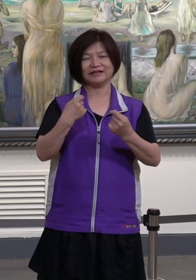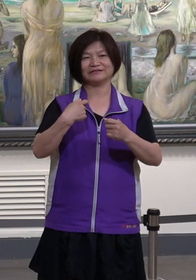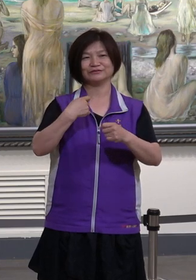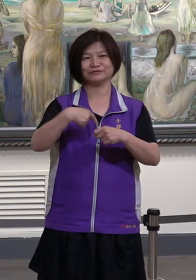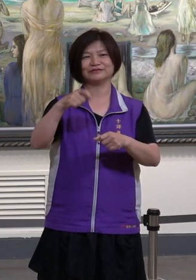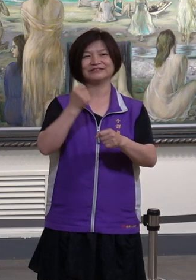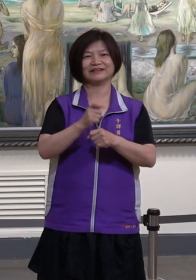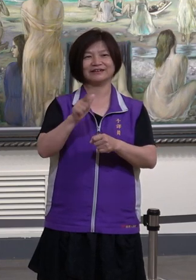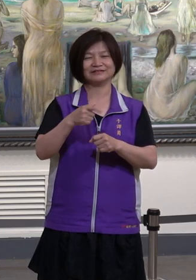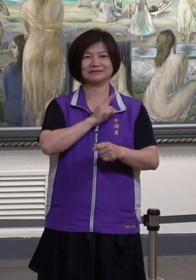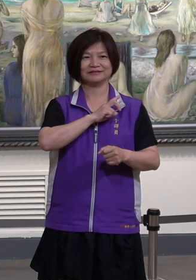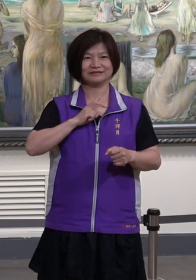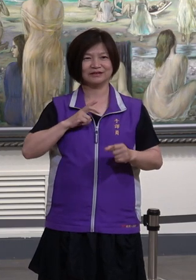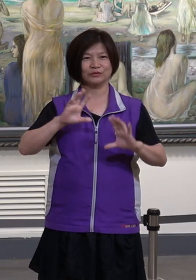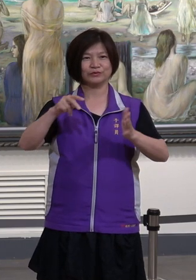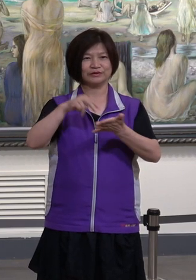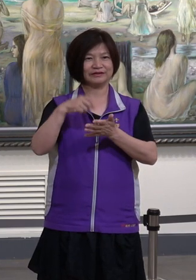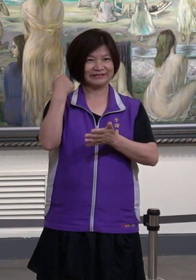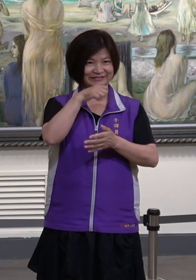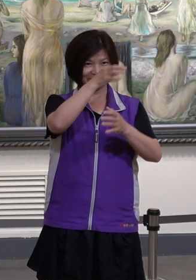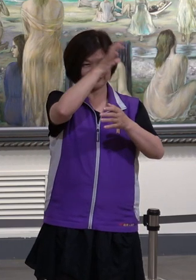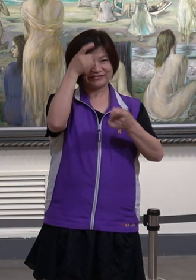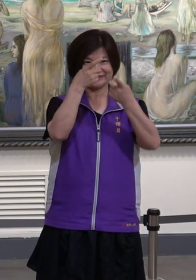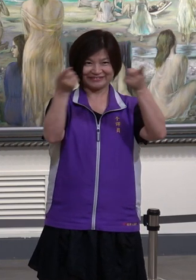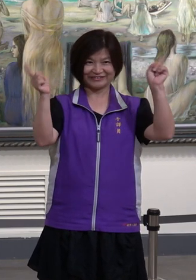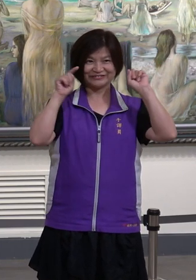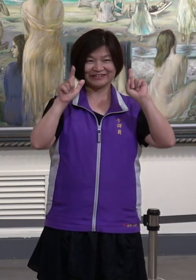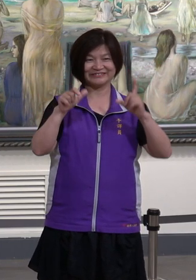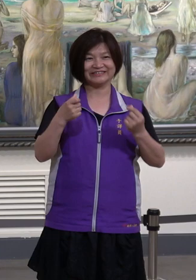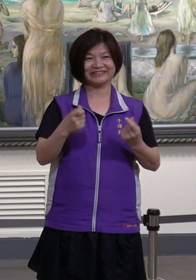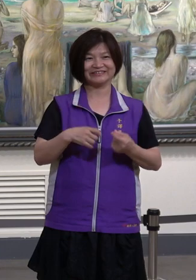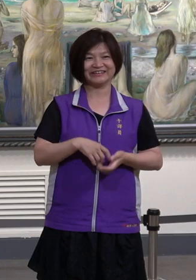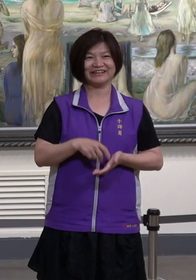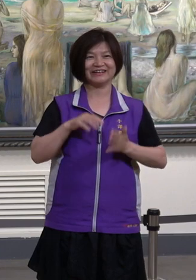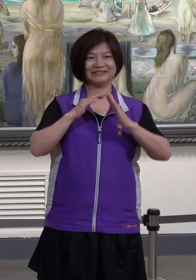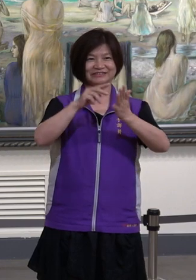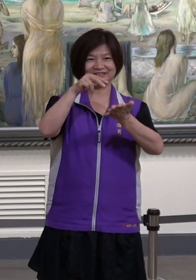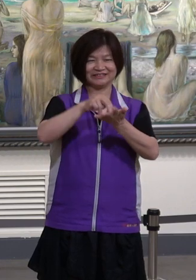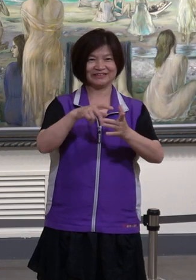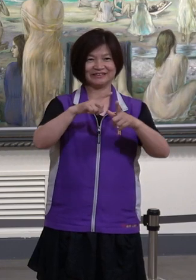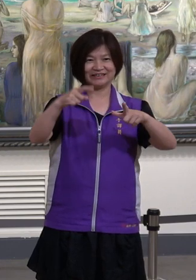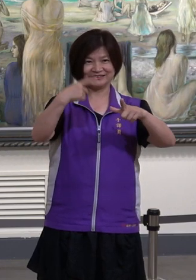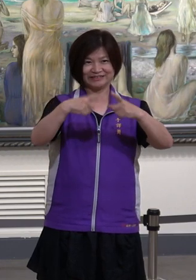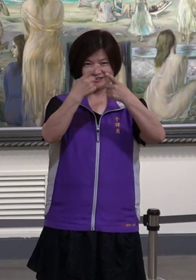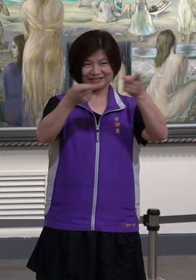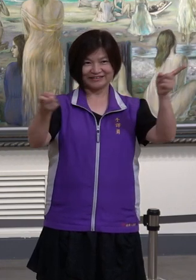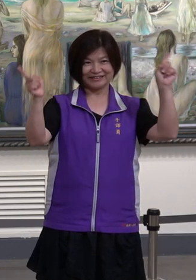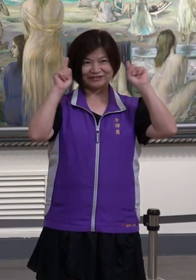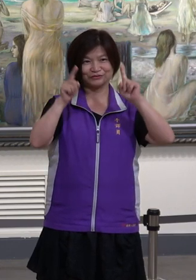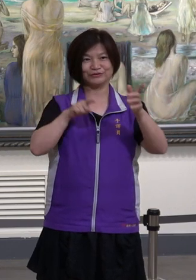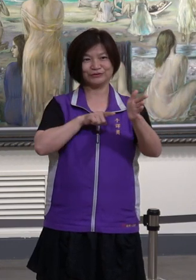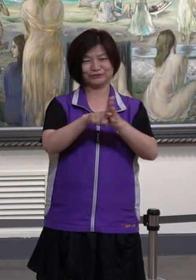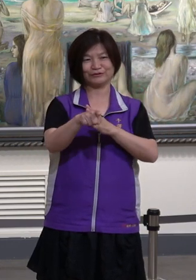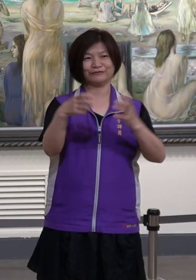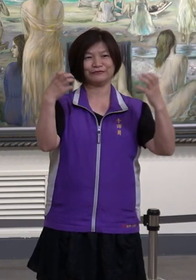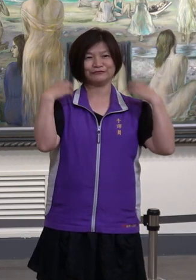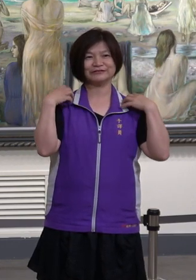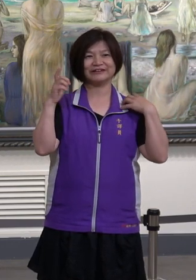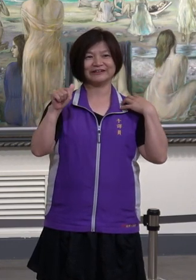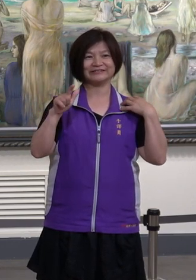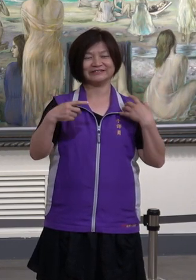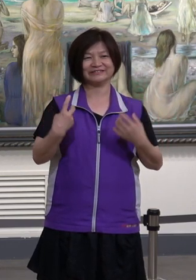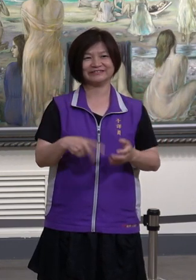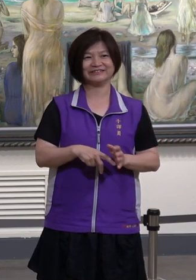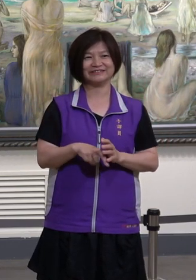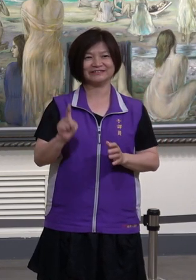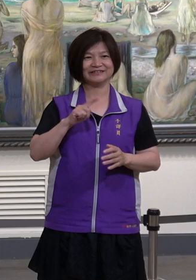授，还有兼任国立台湾师范大学教授、私立大业大学造型艺术系的专任教授，还有荣